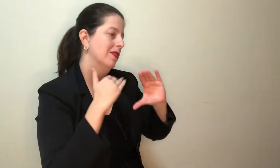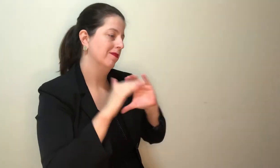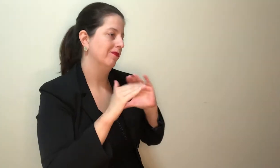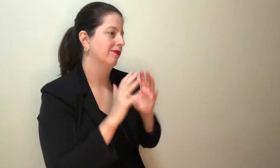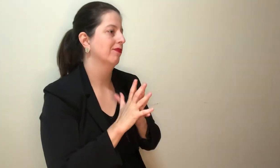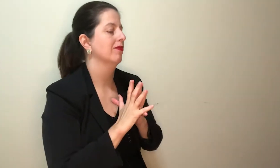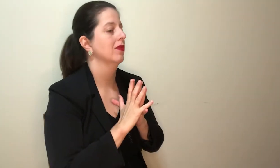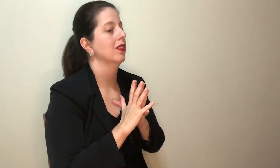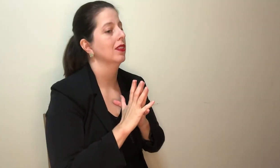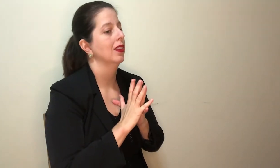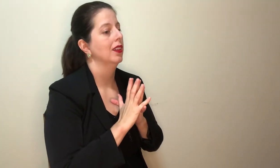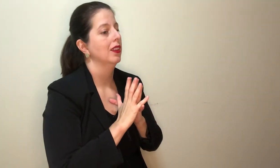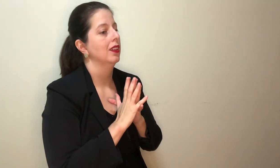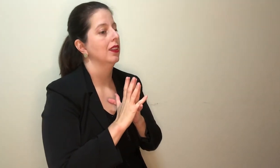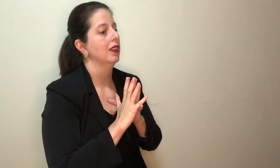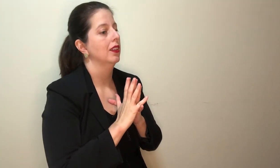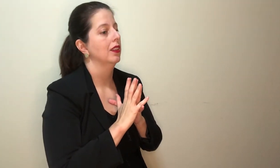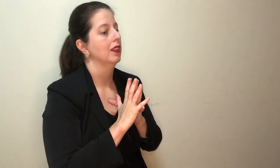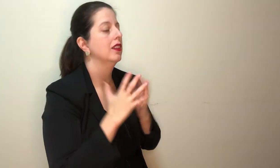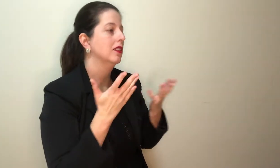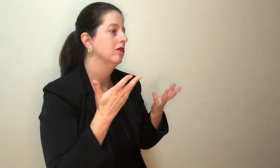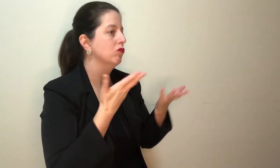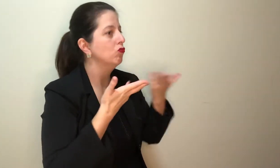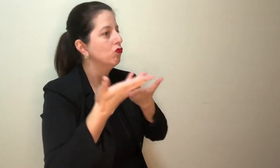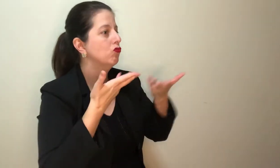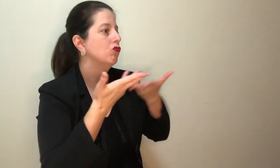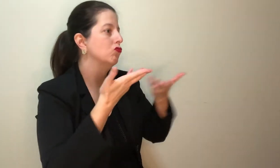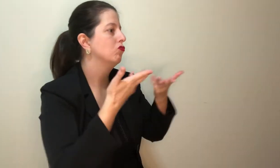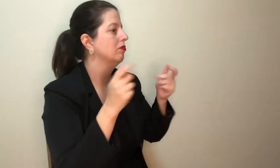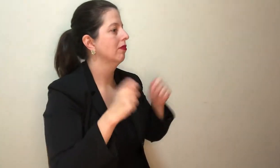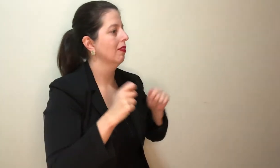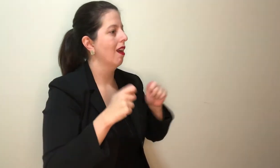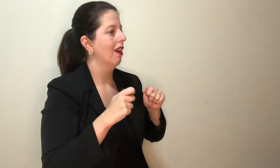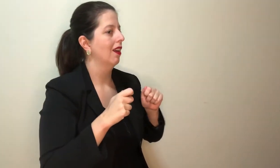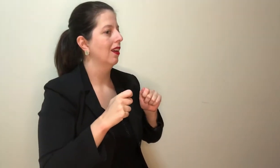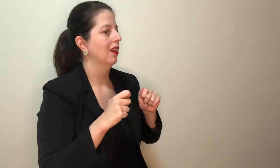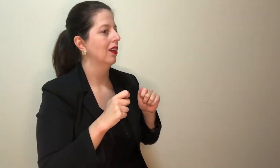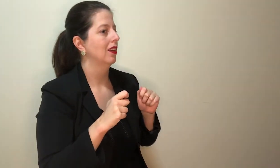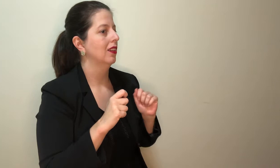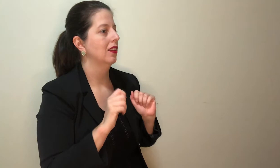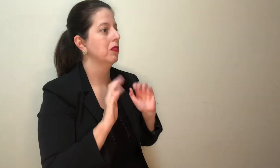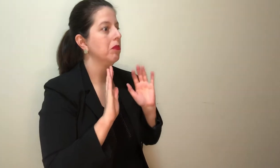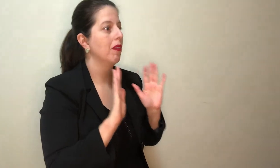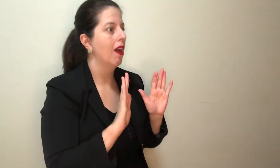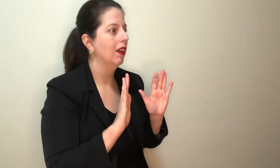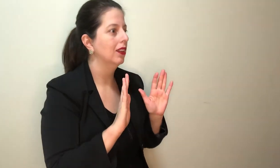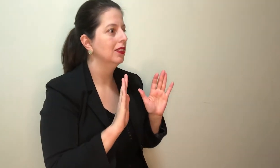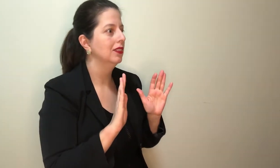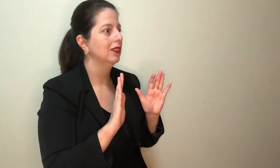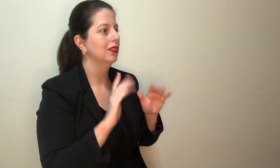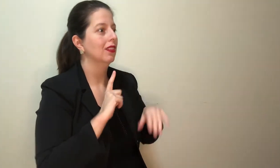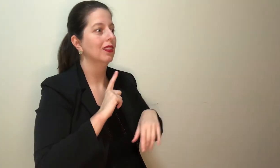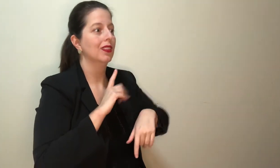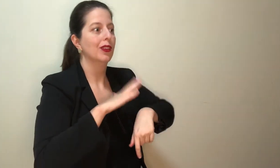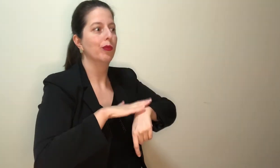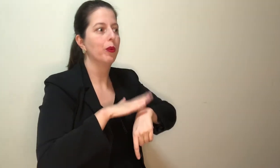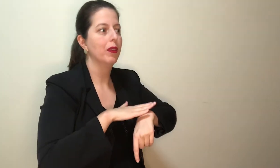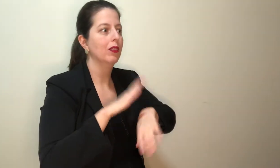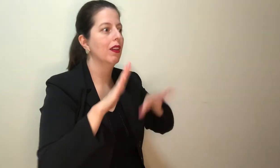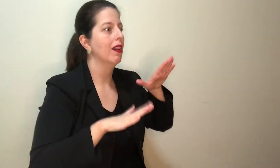por e-mail. Então, é possível fazer essa troca de informação. Mas existem